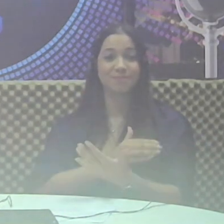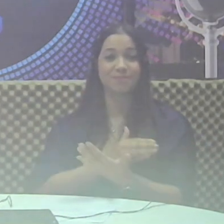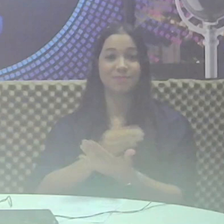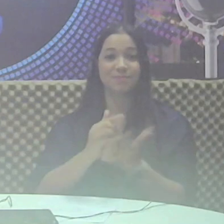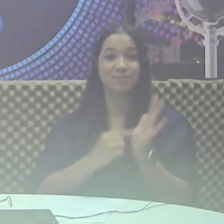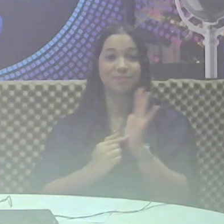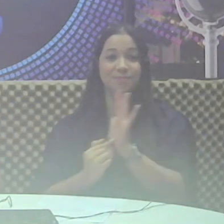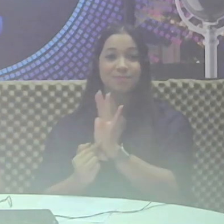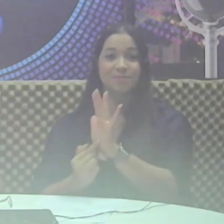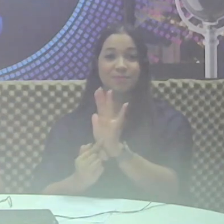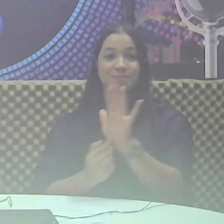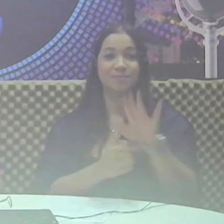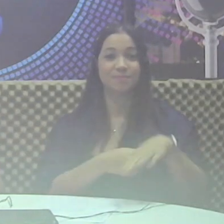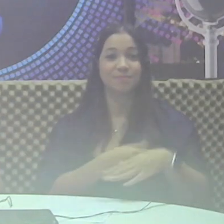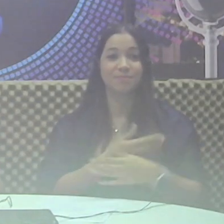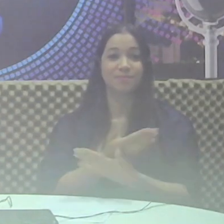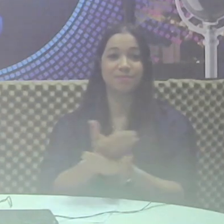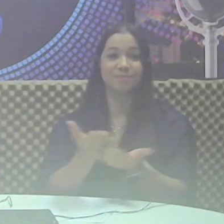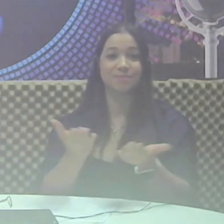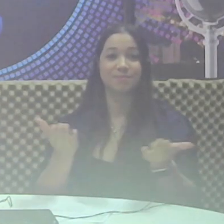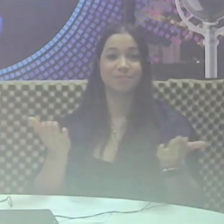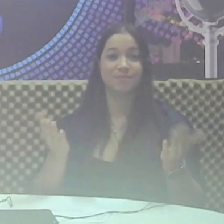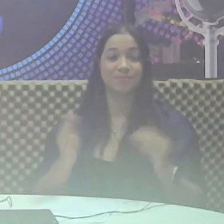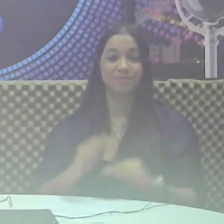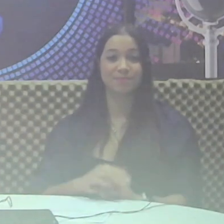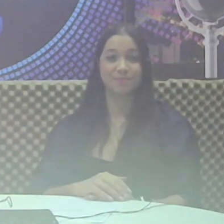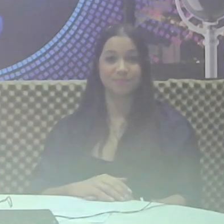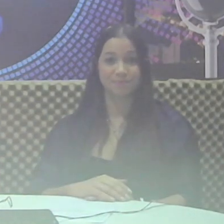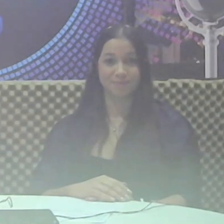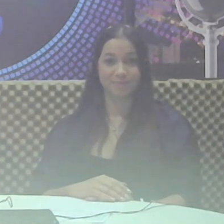Uberlândia no ar pra você.